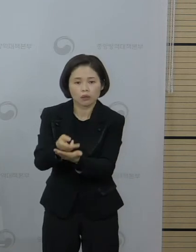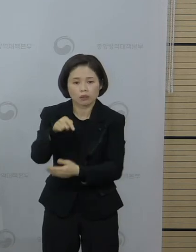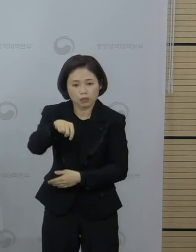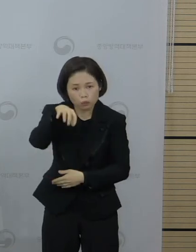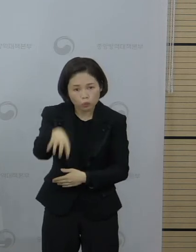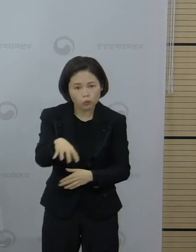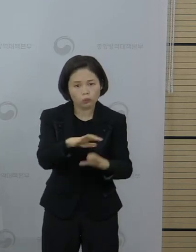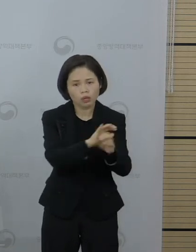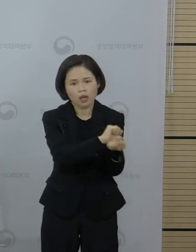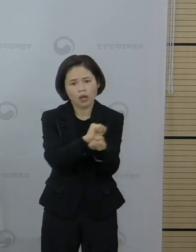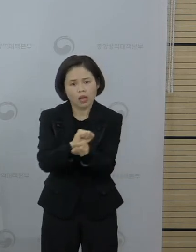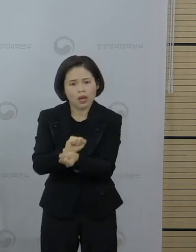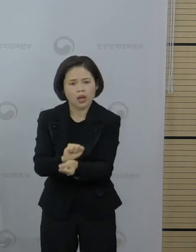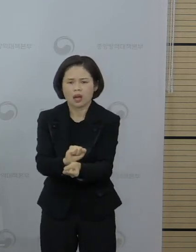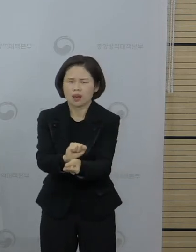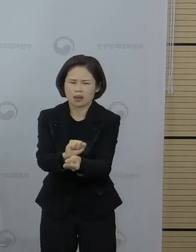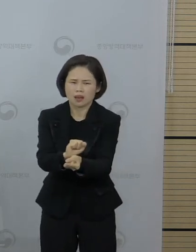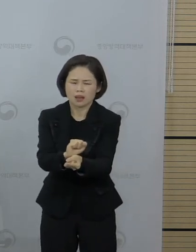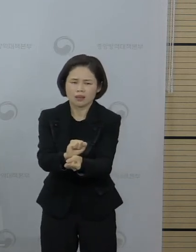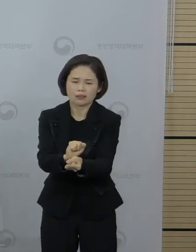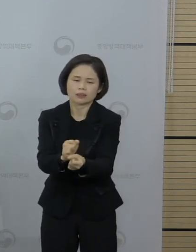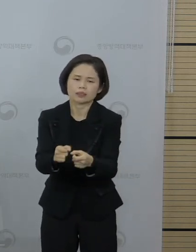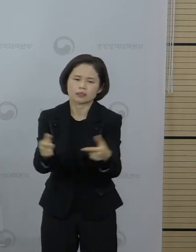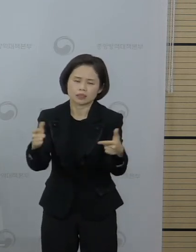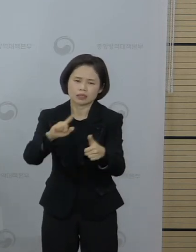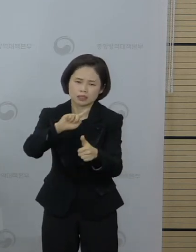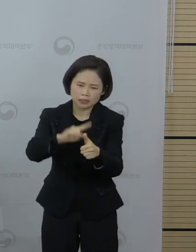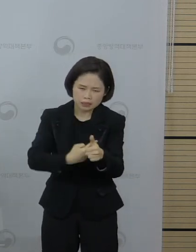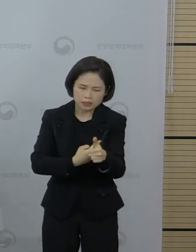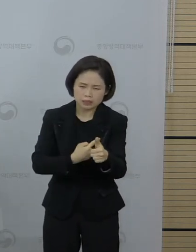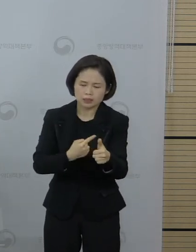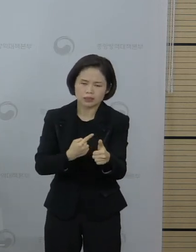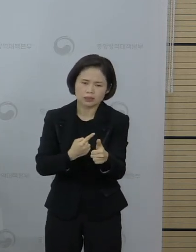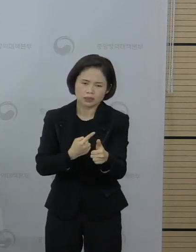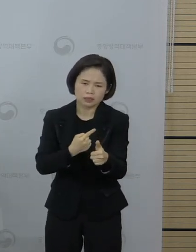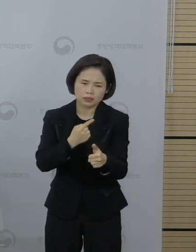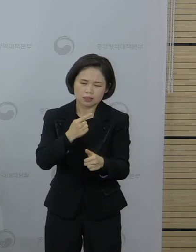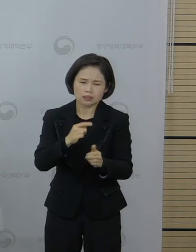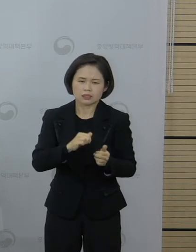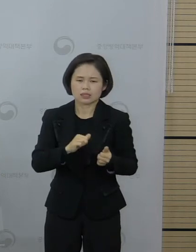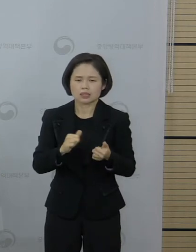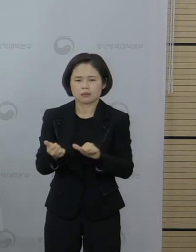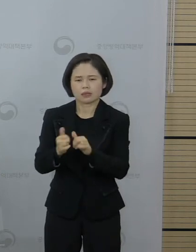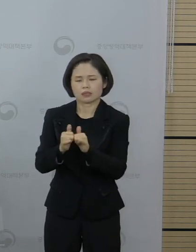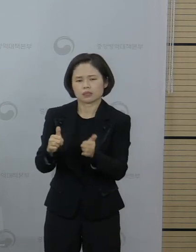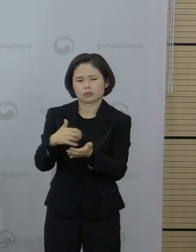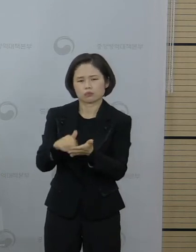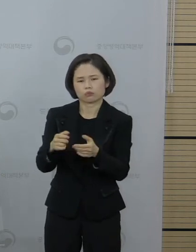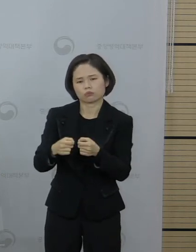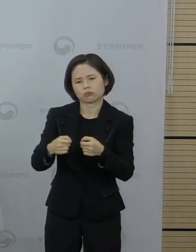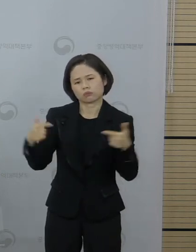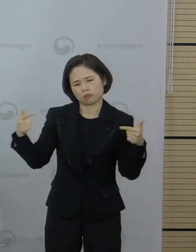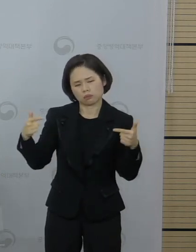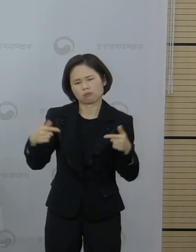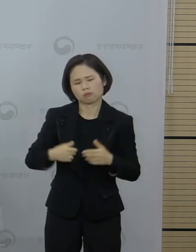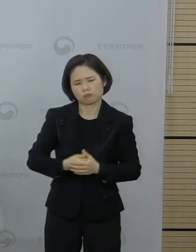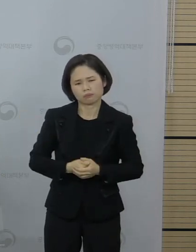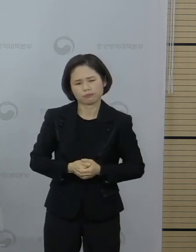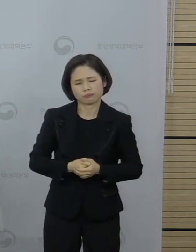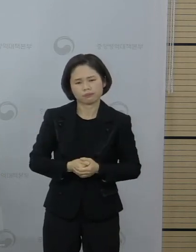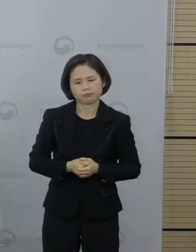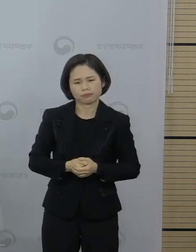때문에 최근 사망자 급증된 상황을 보이고 있습니다.